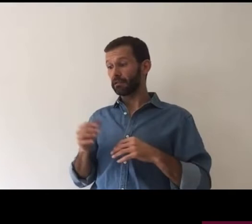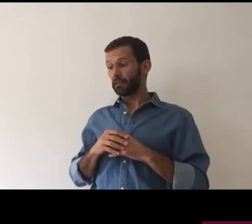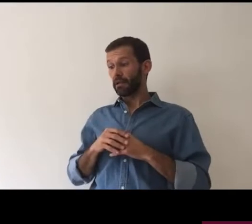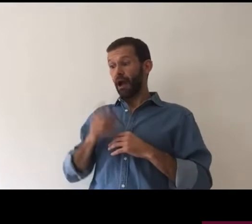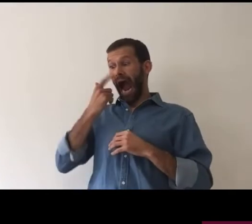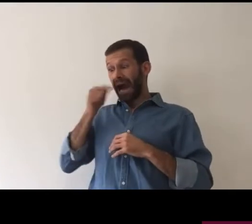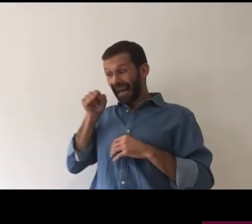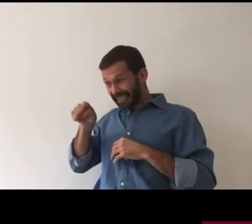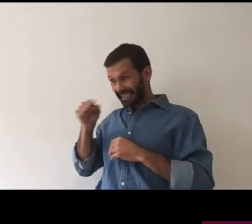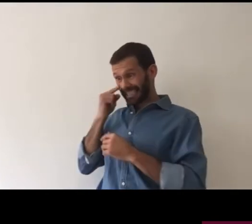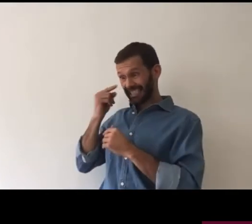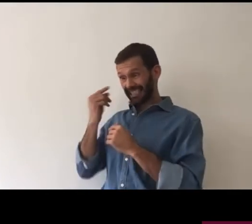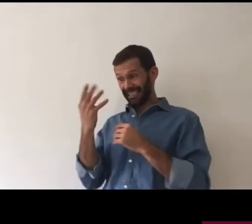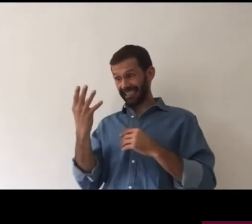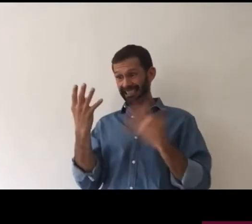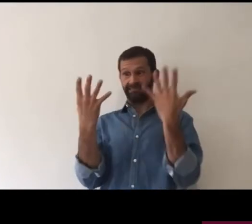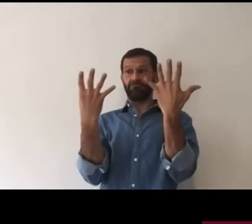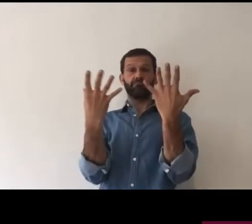iconicidad.